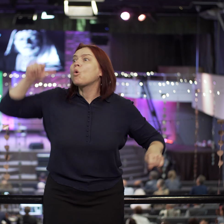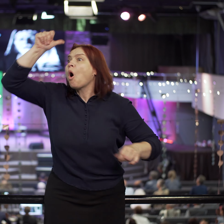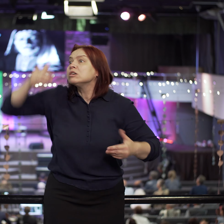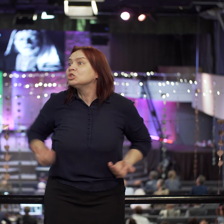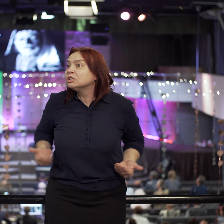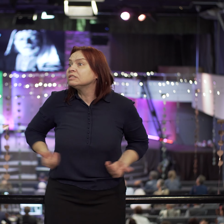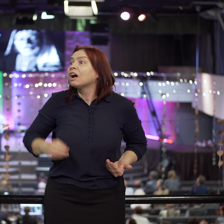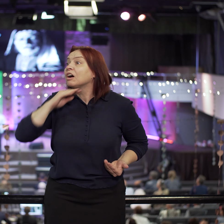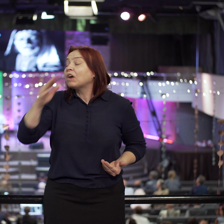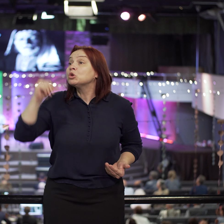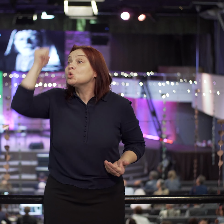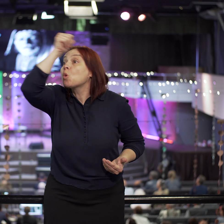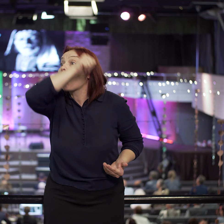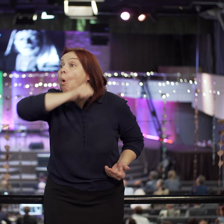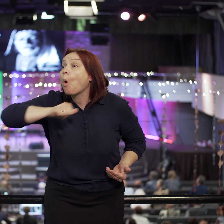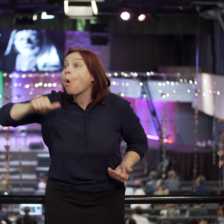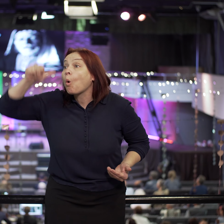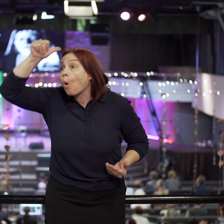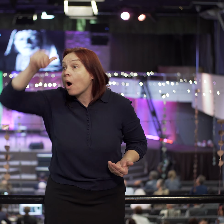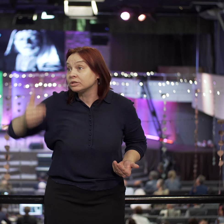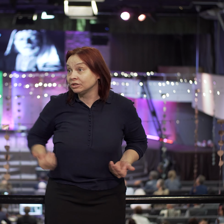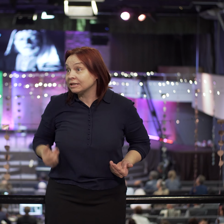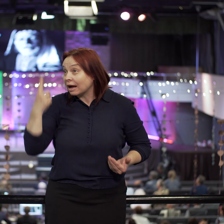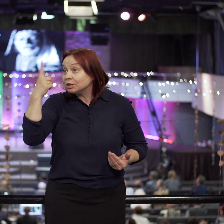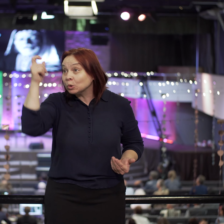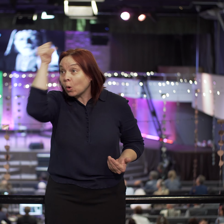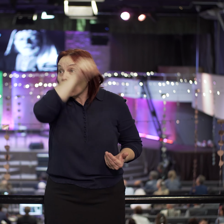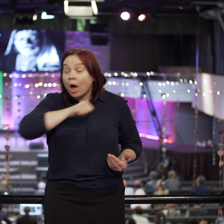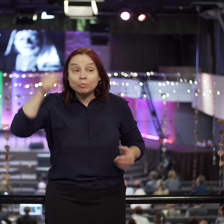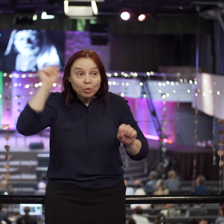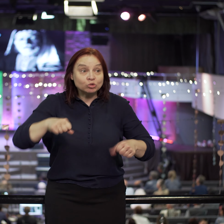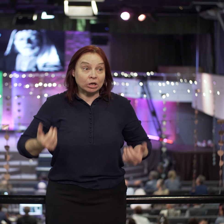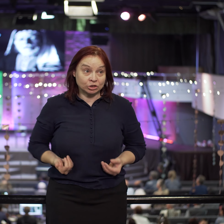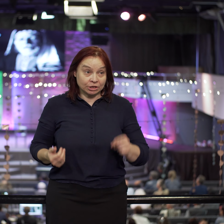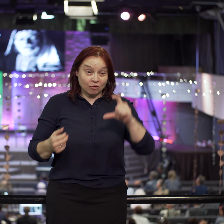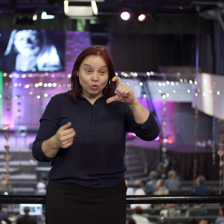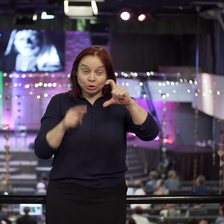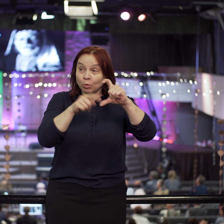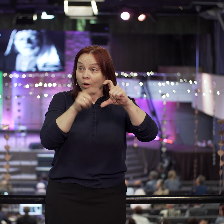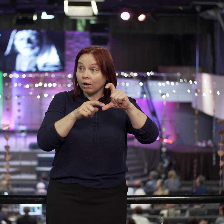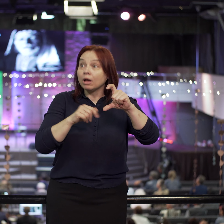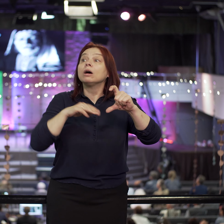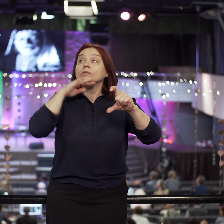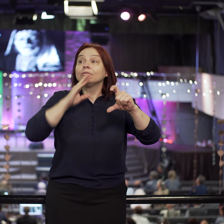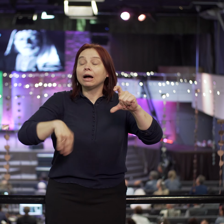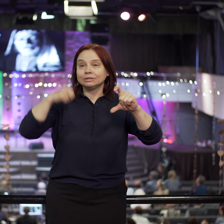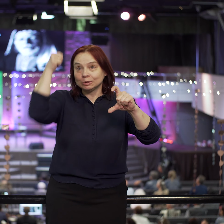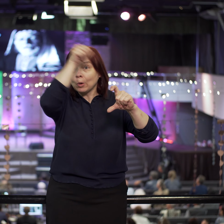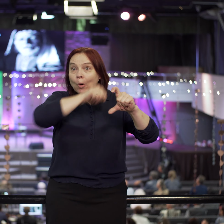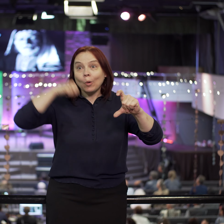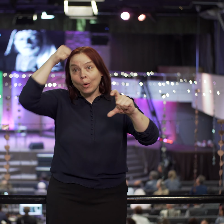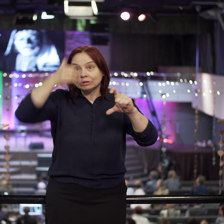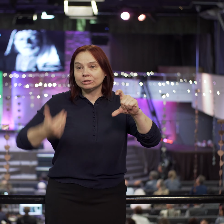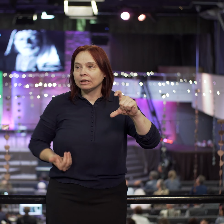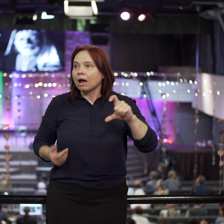если продать. Или раздать нищим, как была идея у Иуды Искариота. Но